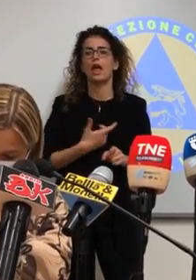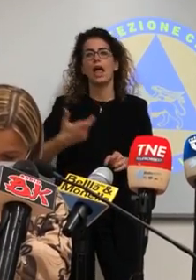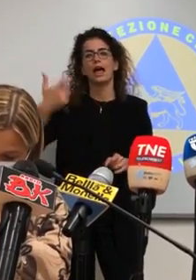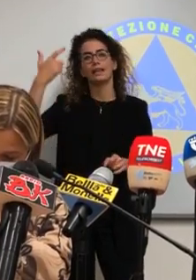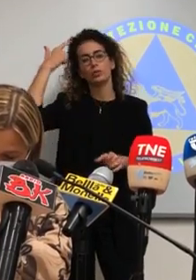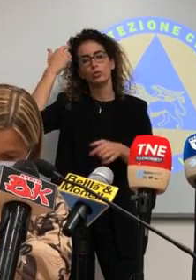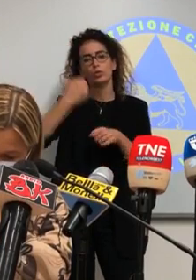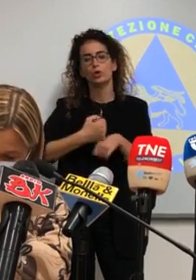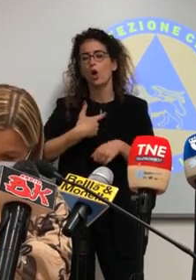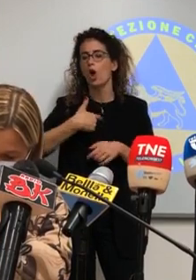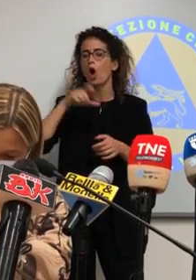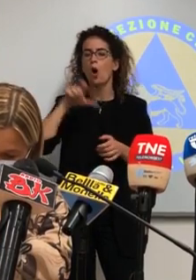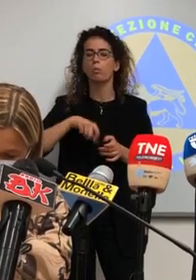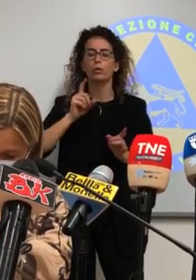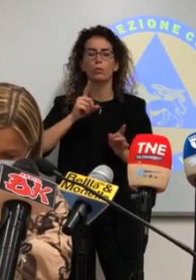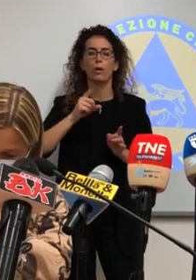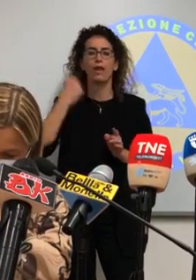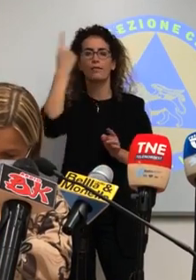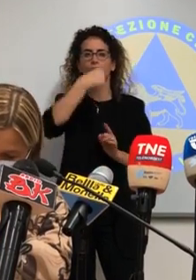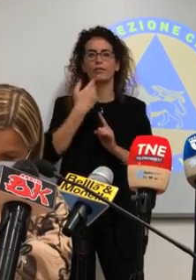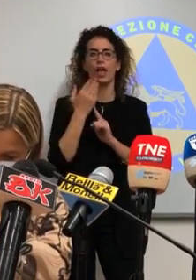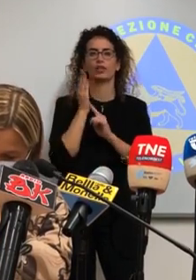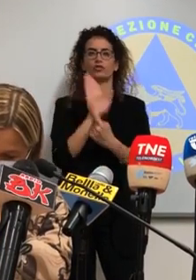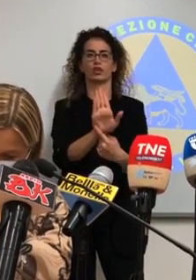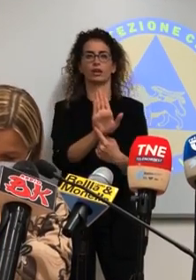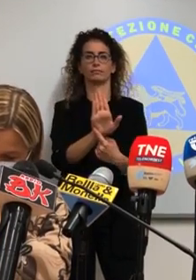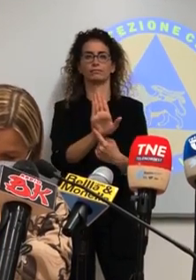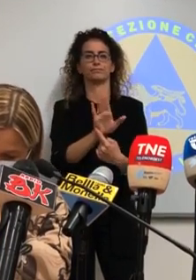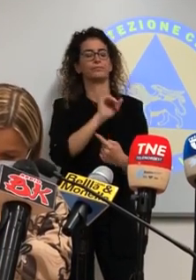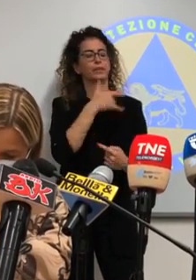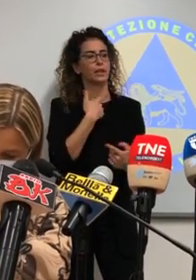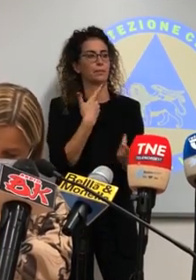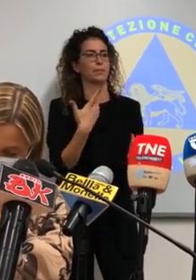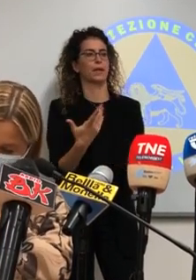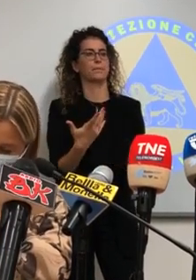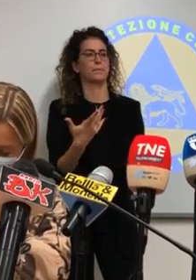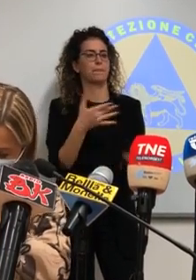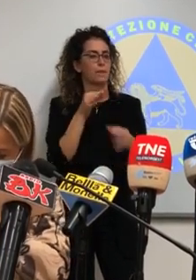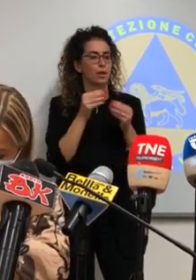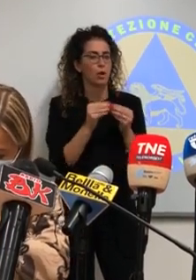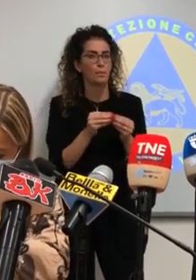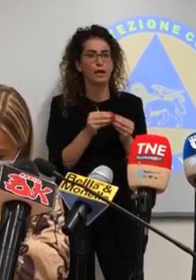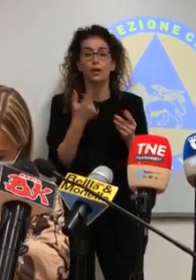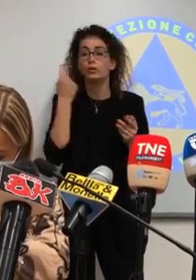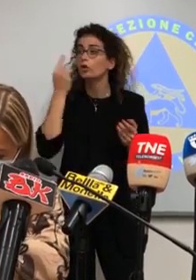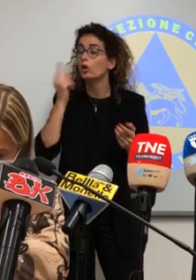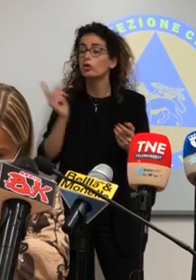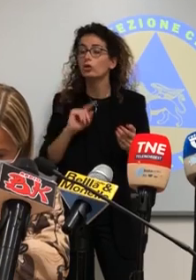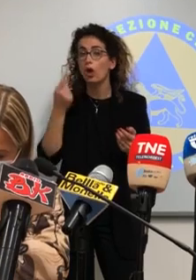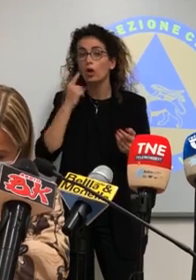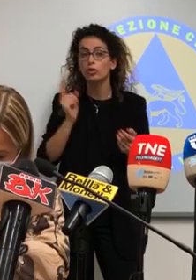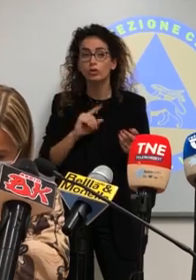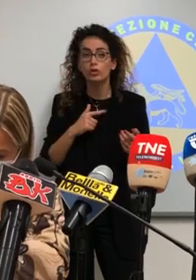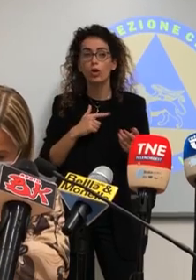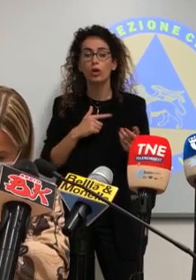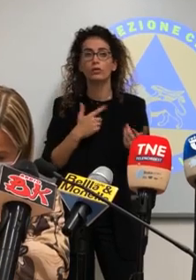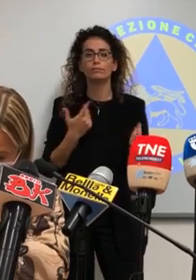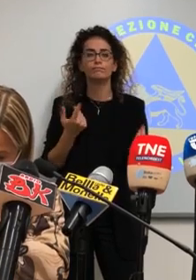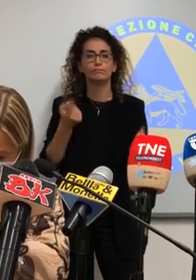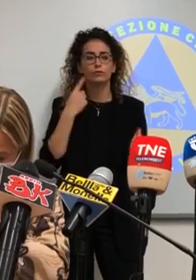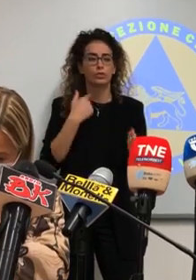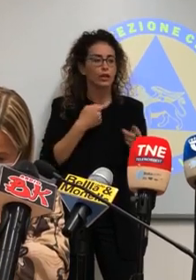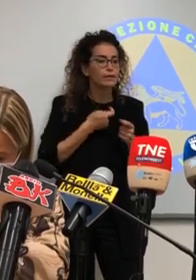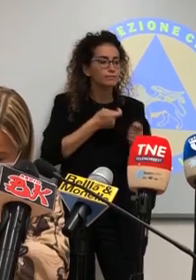è quello di metterci la faccia. Sì, ma come si spiega il fatto che nonostante non me lo so dire. Appelli non ci sia una risposta? Non me lo so